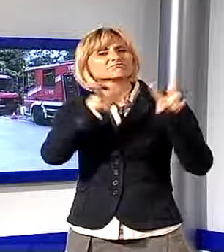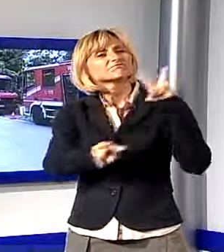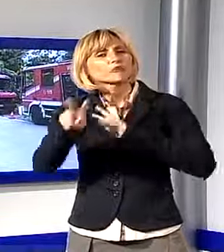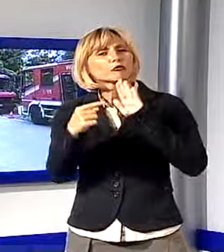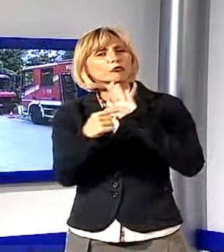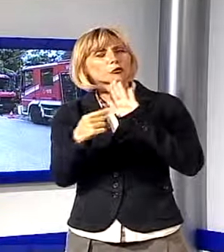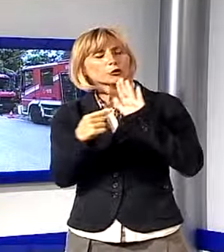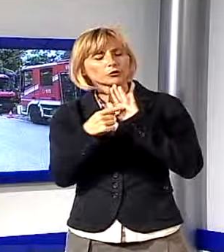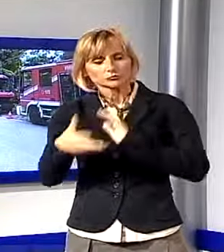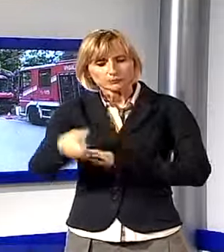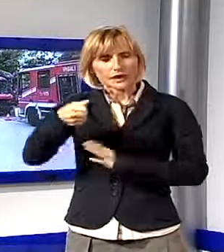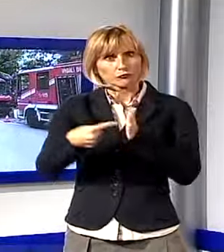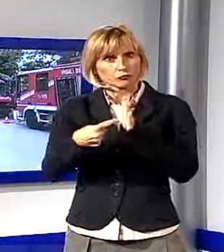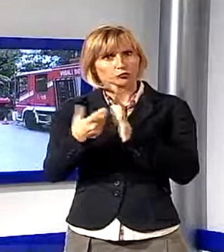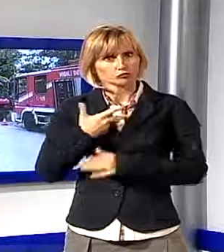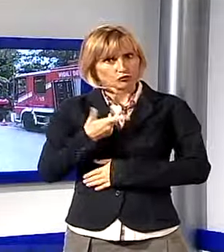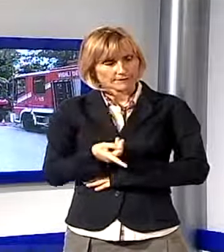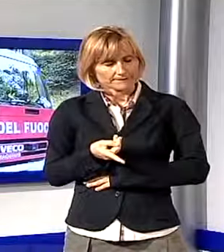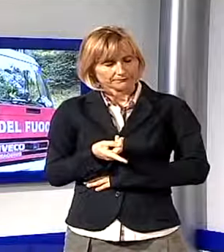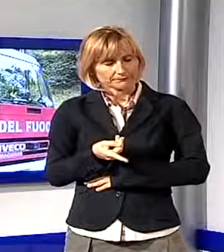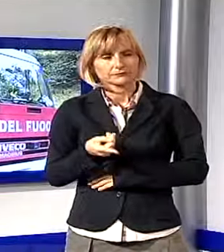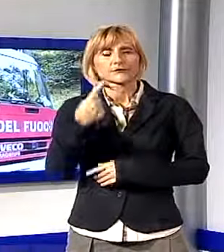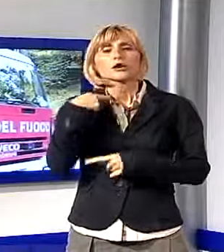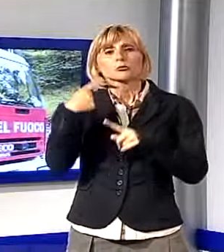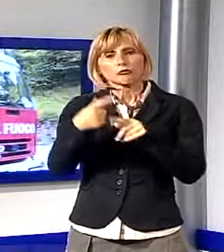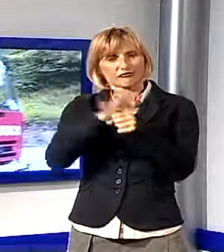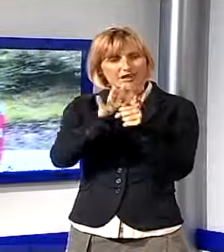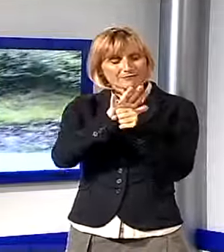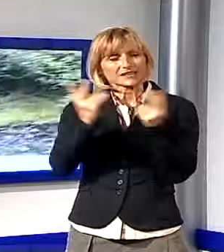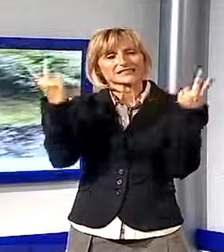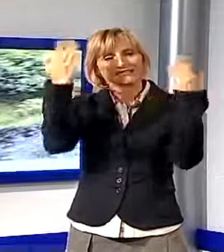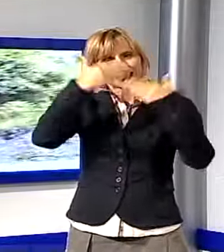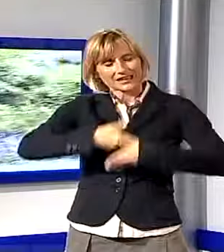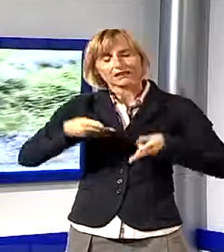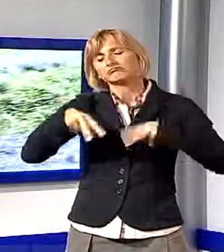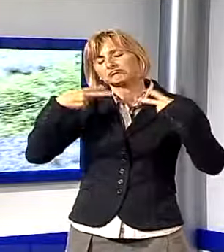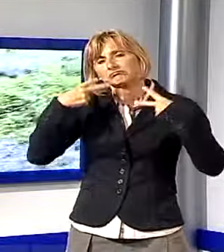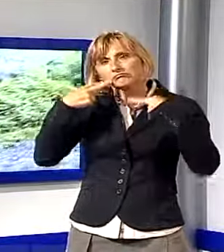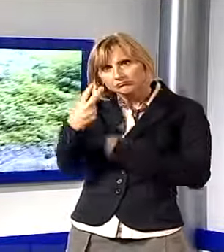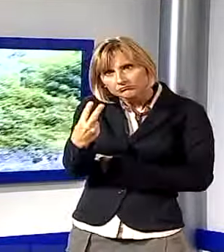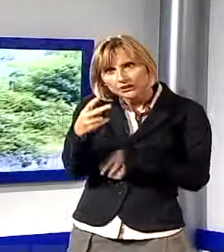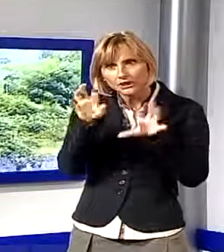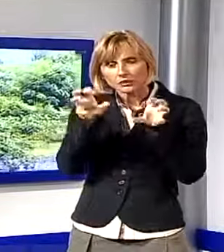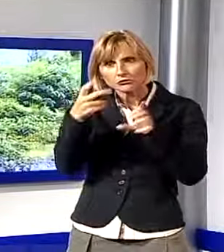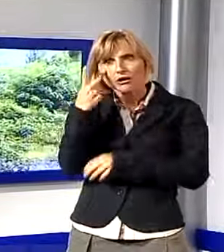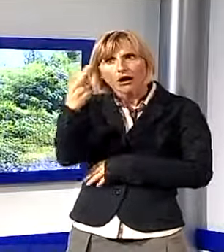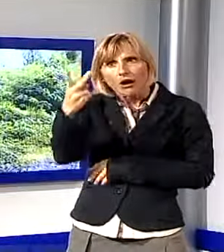dei galletti in mano. Solo la sera, guardando i telegiornali, la famiglia ha capito che si trattava della donna scomparsa e si è messa in contatto con le